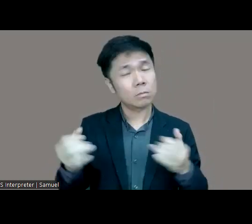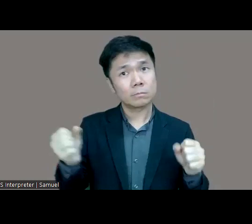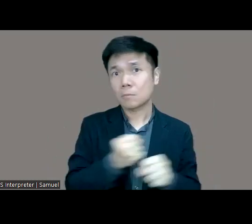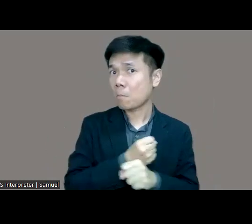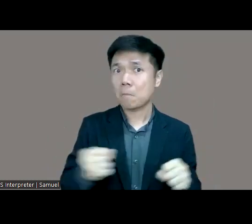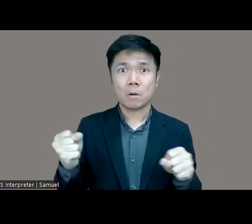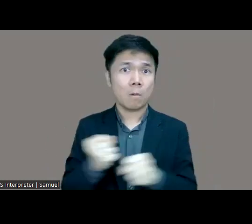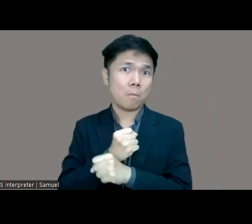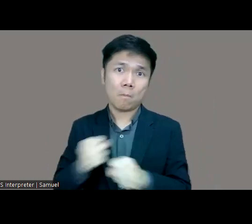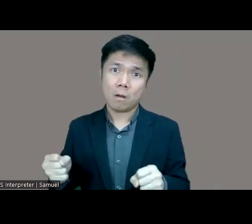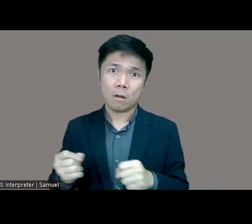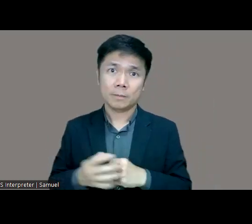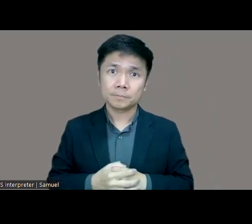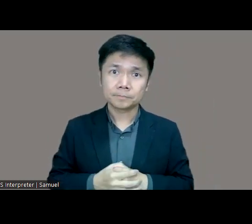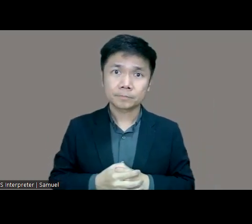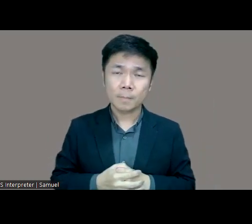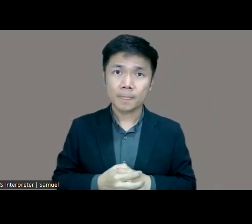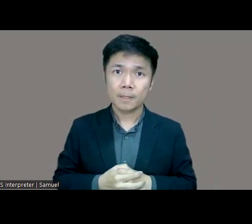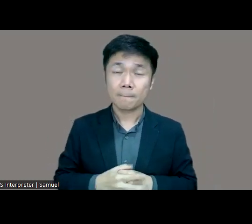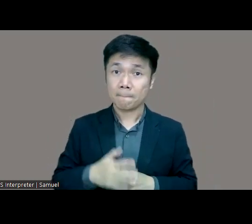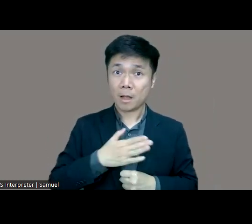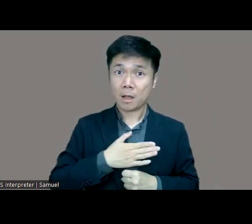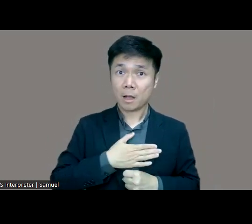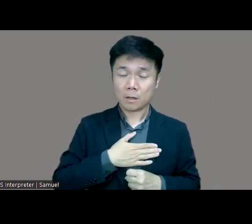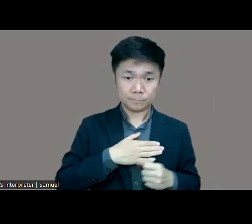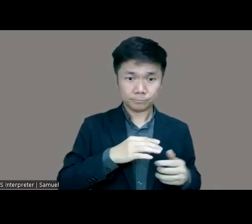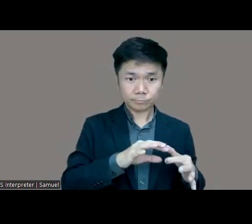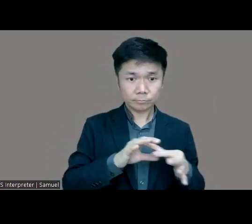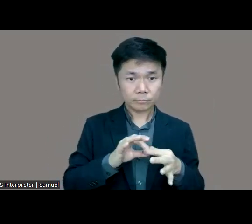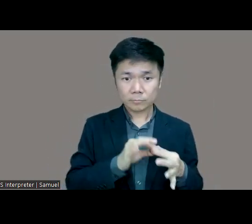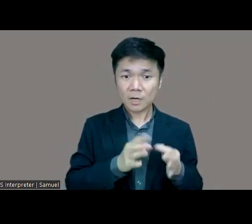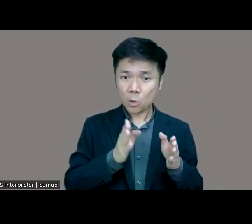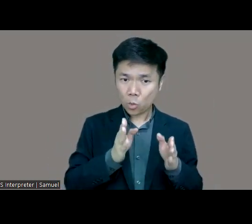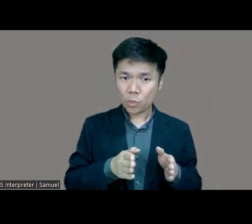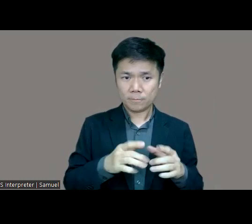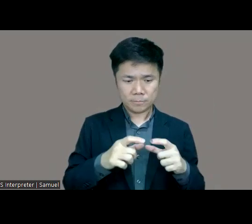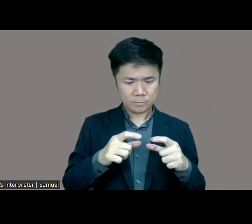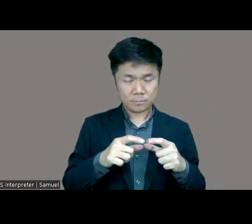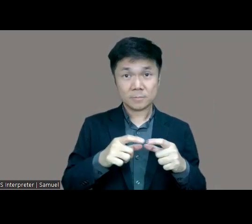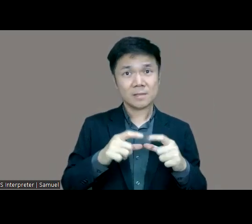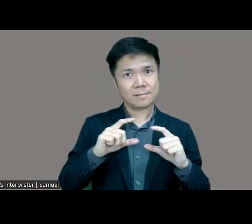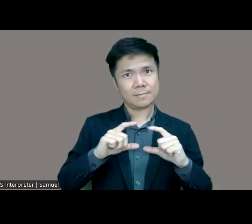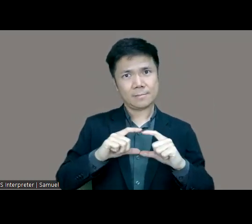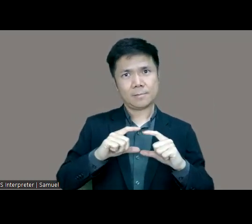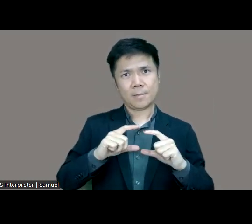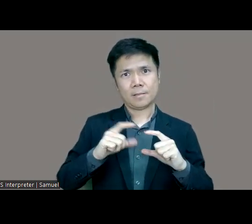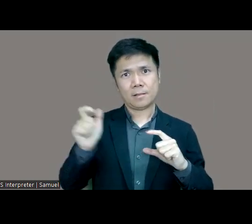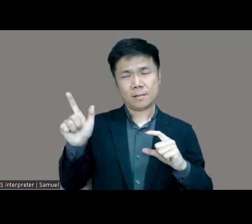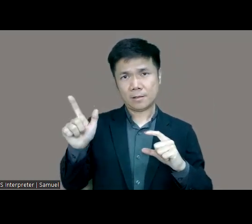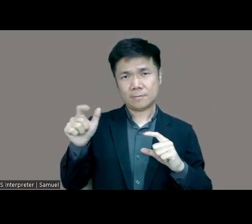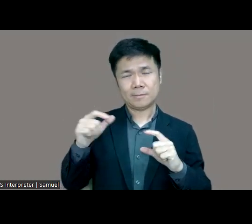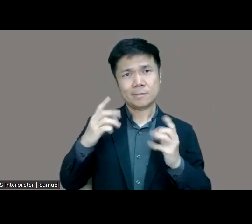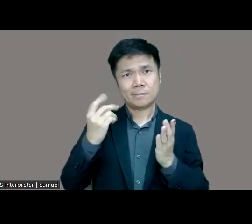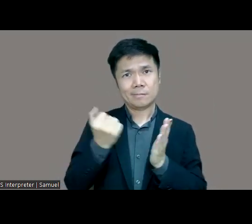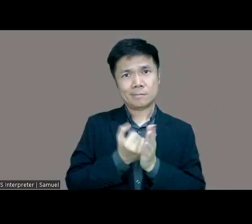rien faire sans l'identité, même sur ce réseau. C'est la même chose. Alors, c'est devenu